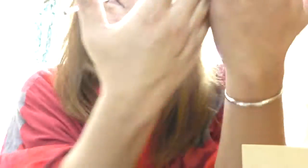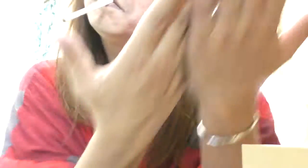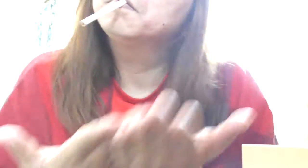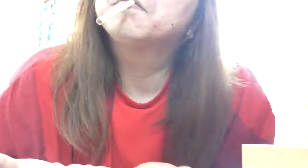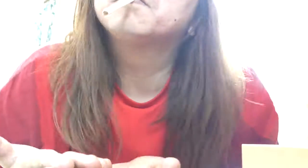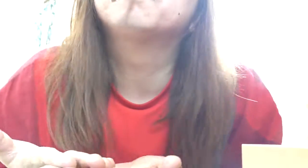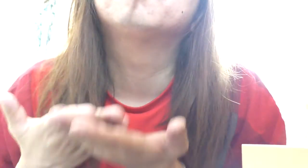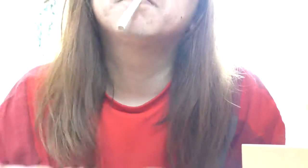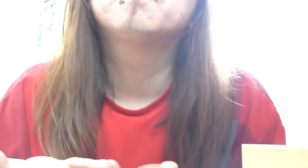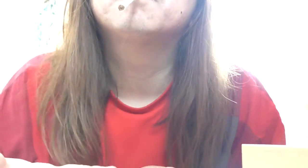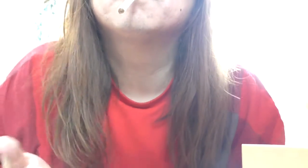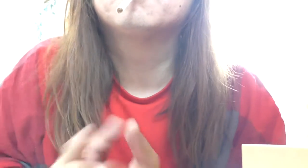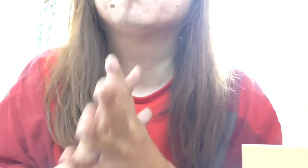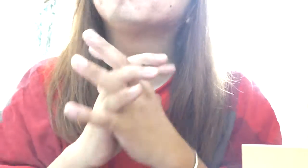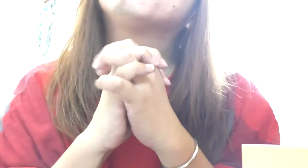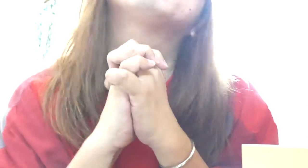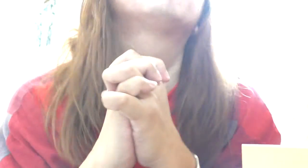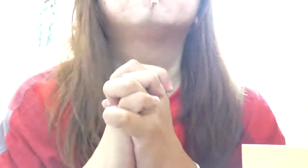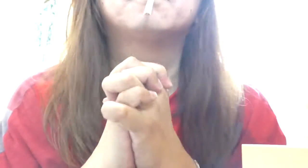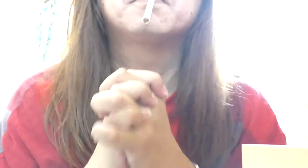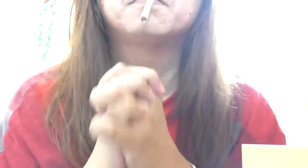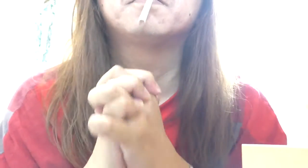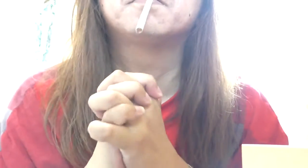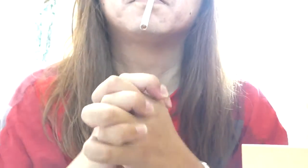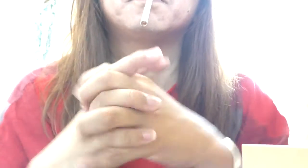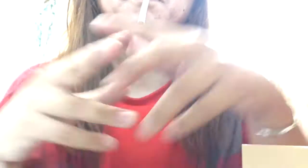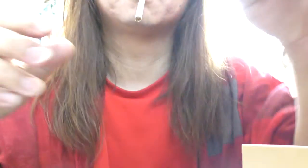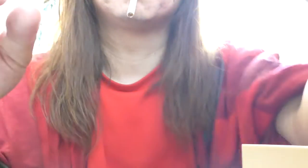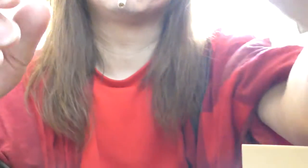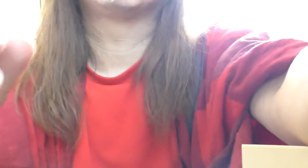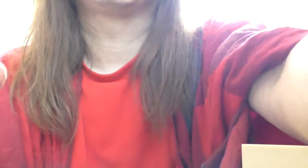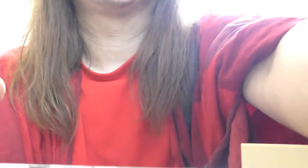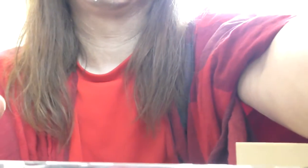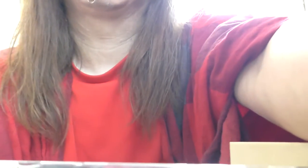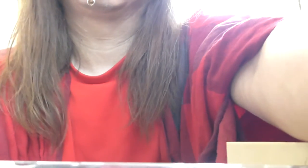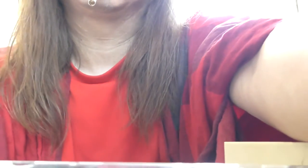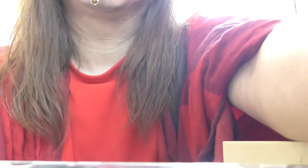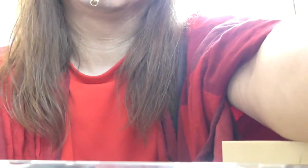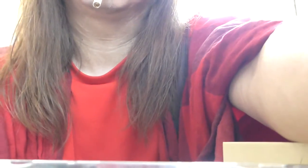みたいに、願いこの子に注いだ愛、やがてそれは目となり